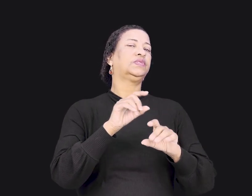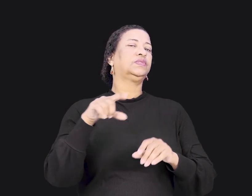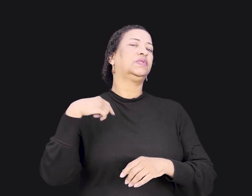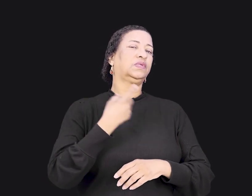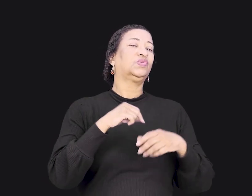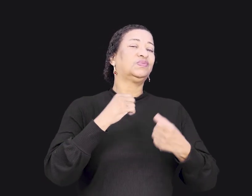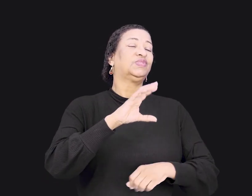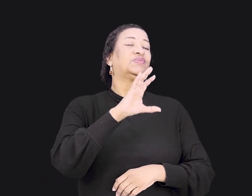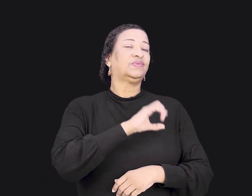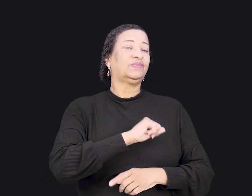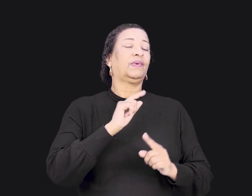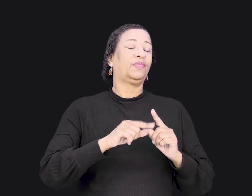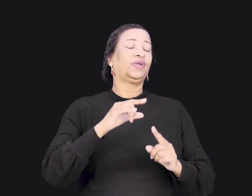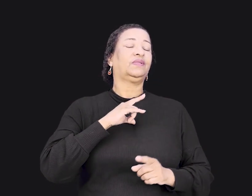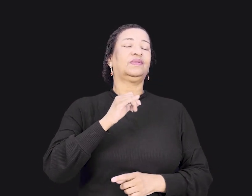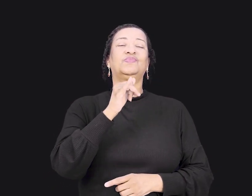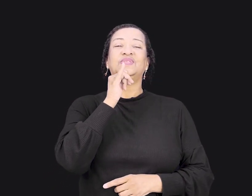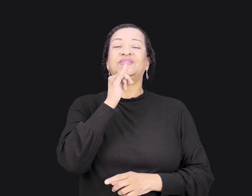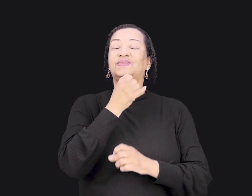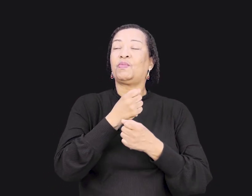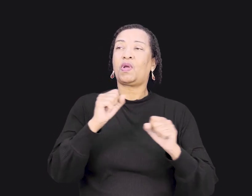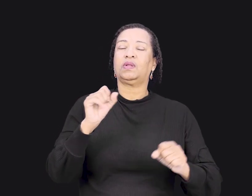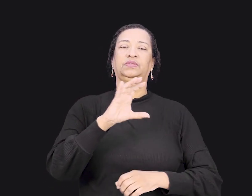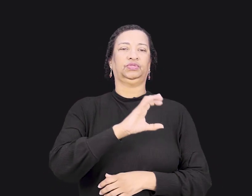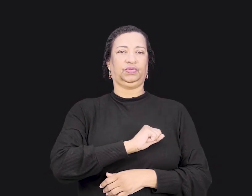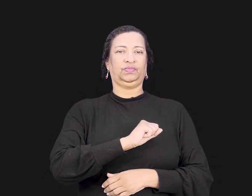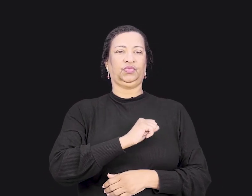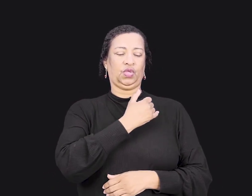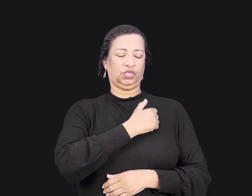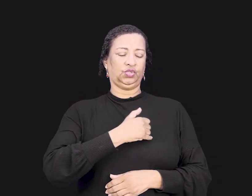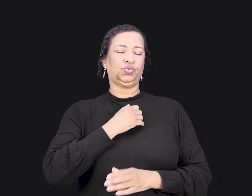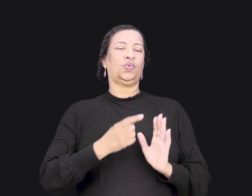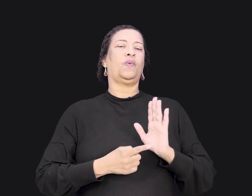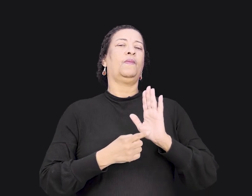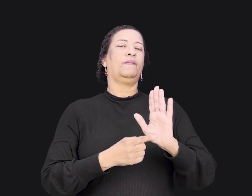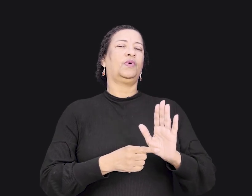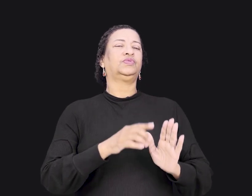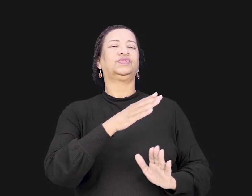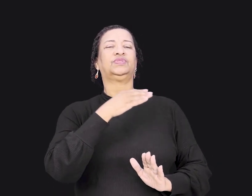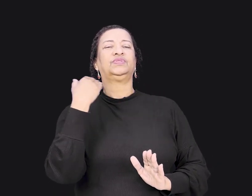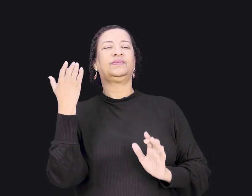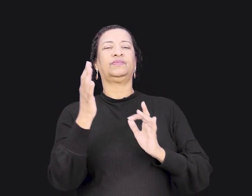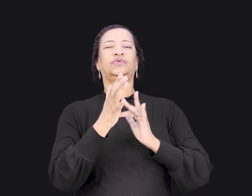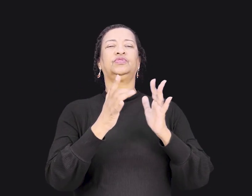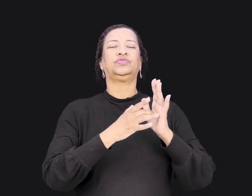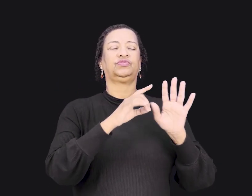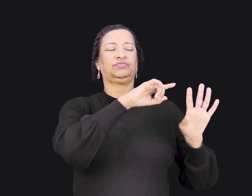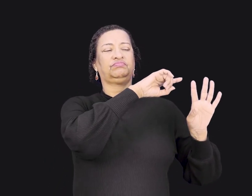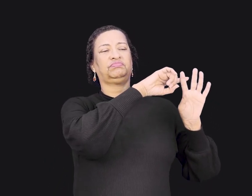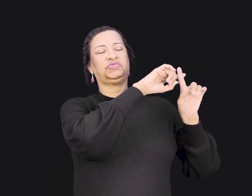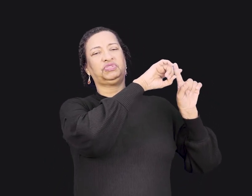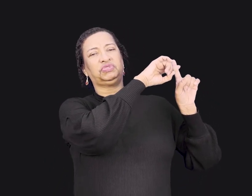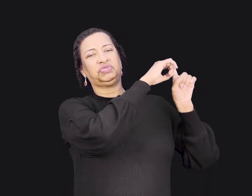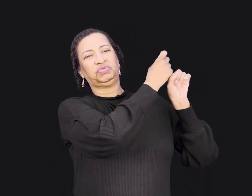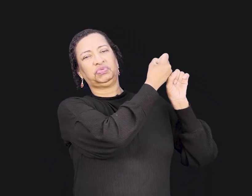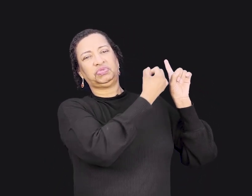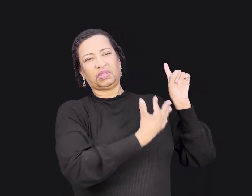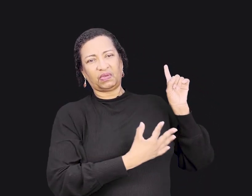amor. João aponta para a morte de Jesus na cruz e diz: Amados, visto que Deus assim